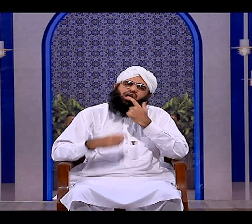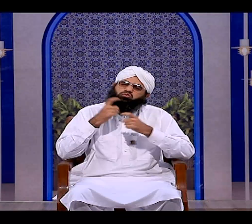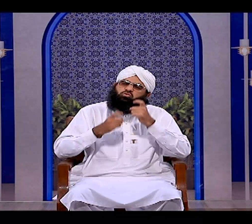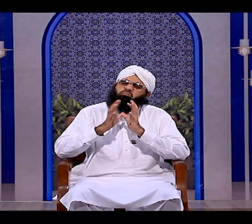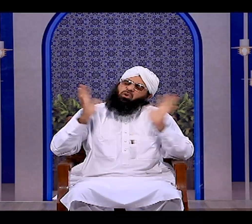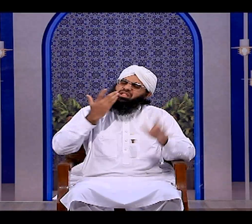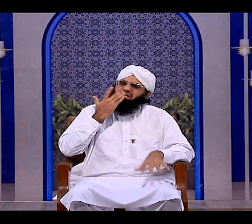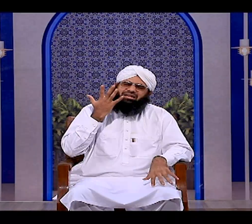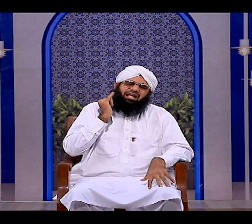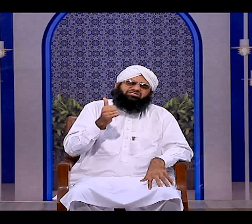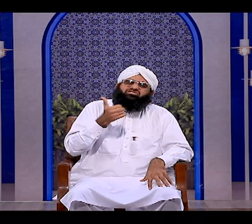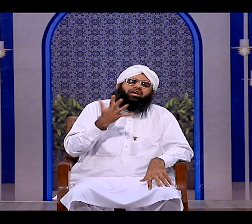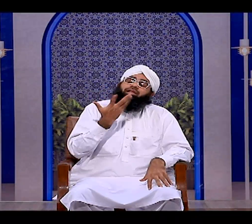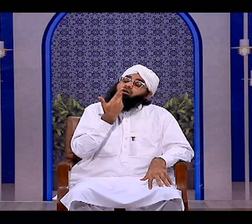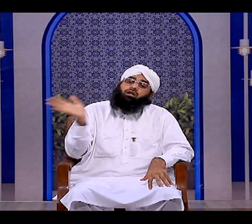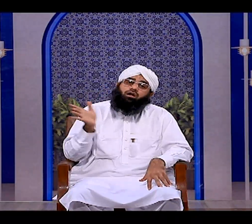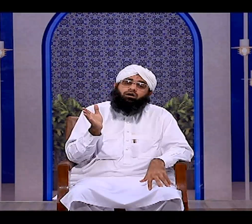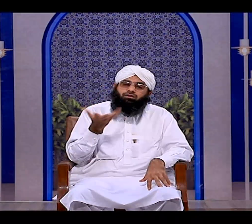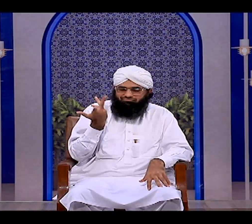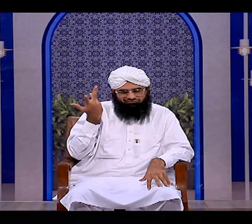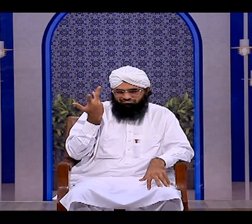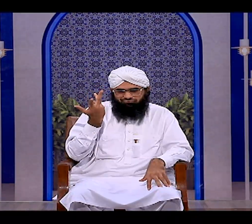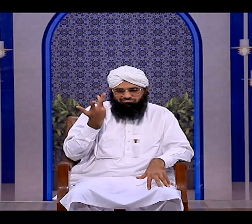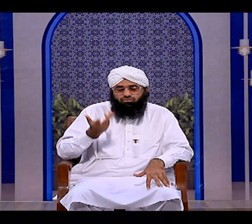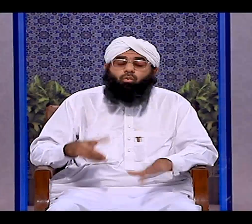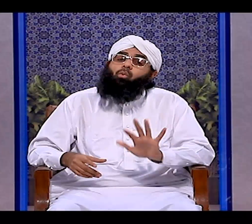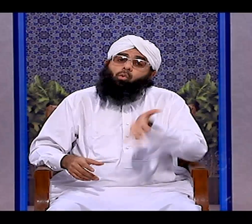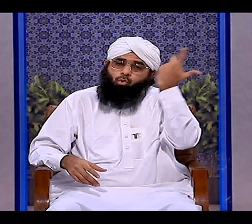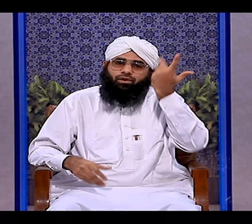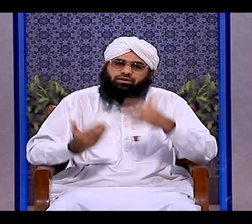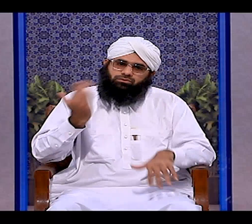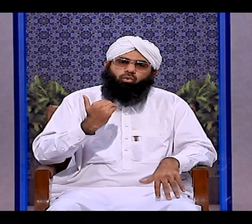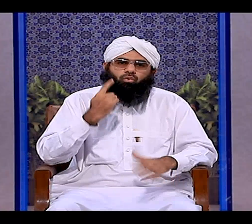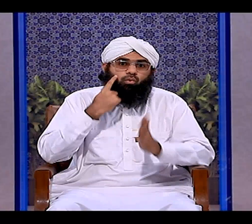ہی میری دشمن ہے، میرے خلاف میرے دشمن کی گواہی کیسے معتبر ہو سکتی ہے؟